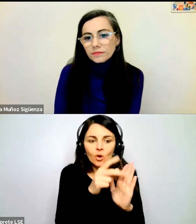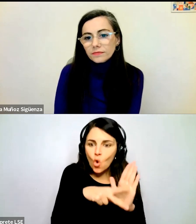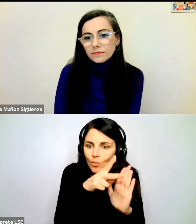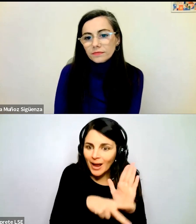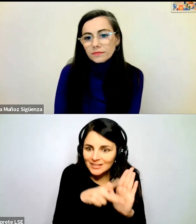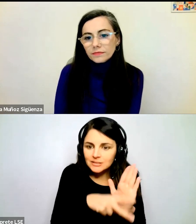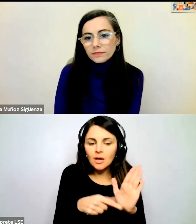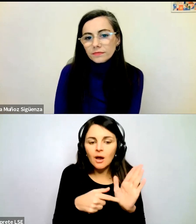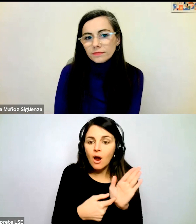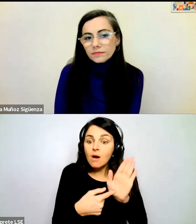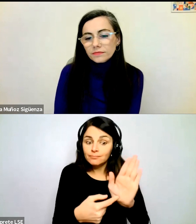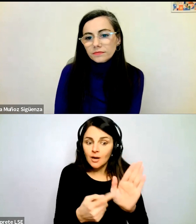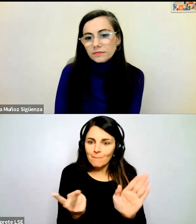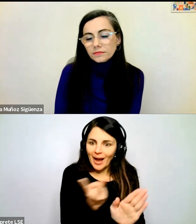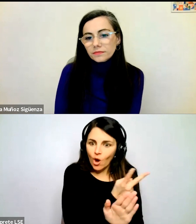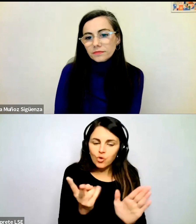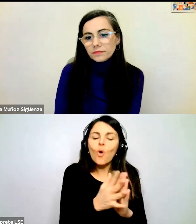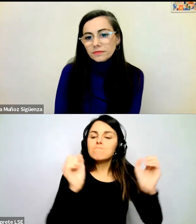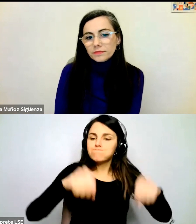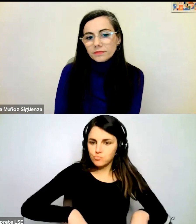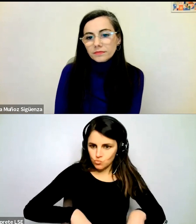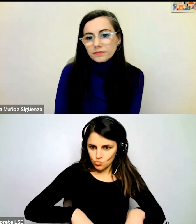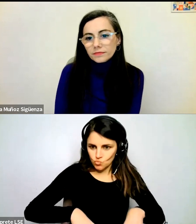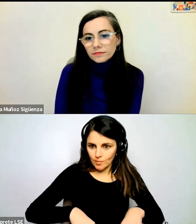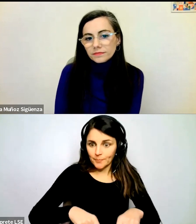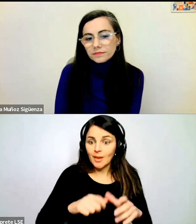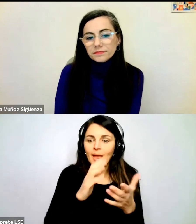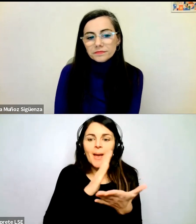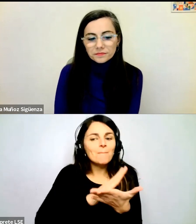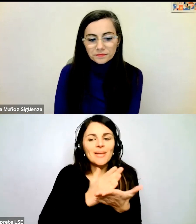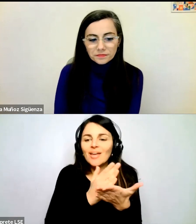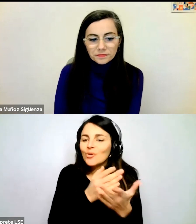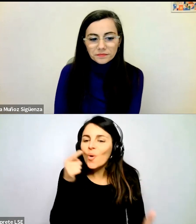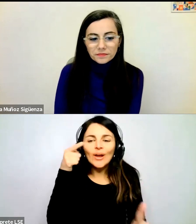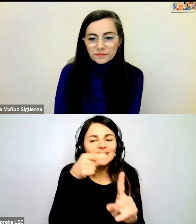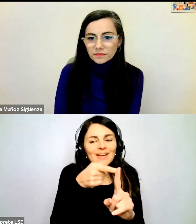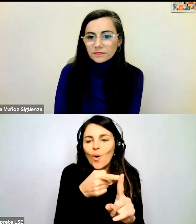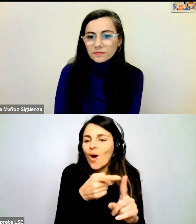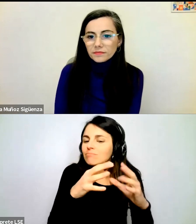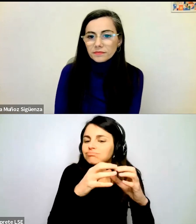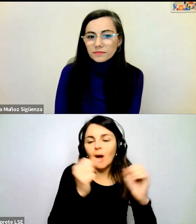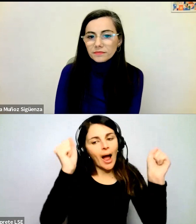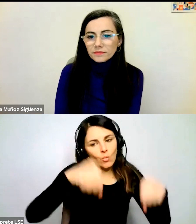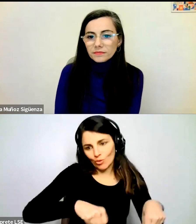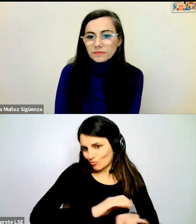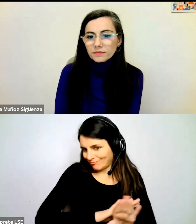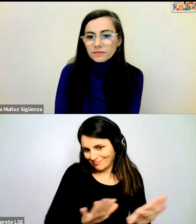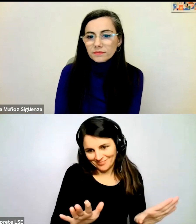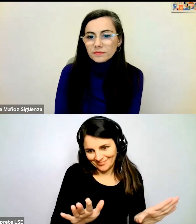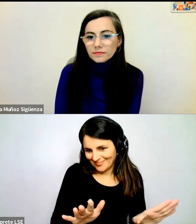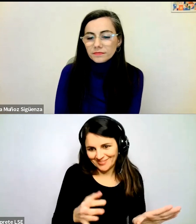que lleguemos a un acuerdo. En la mediación siempre se tiene que llegar a un acuerdo. Y para eso está la persona que